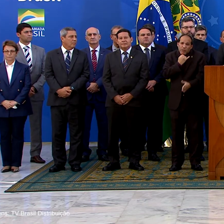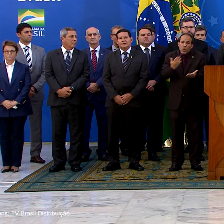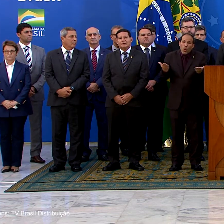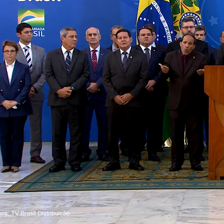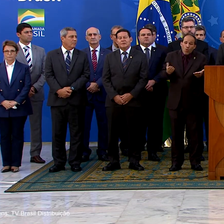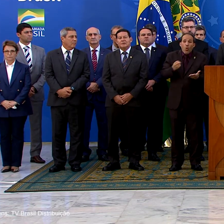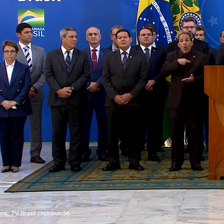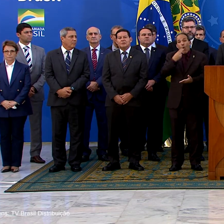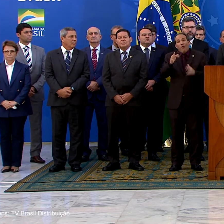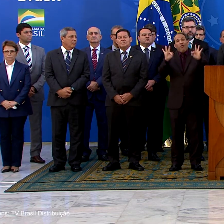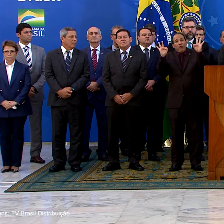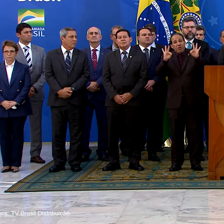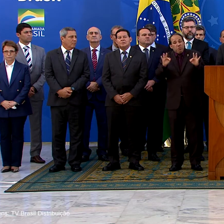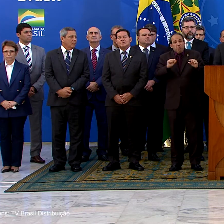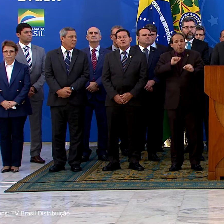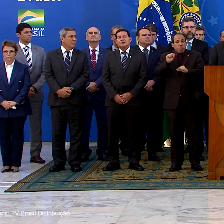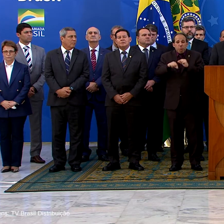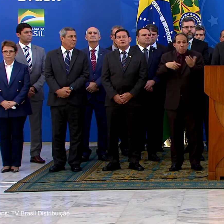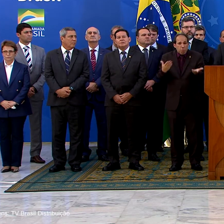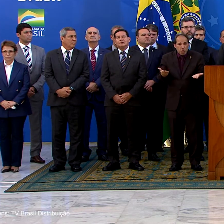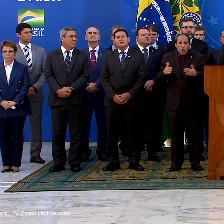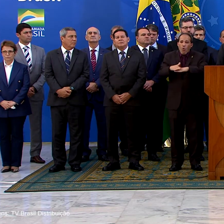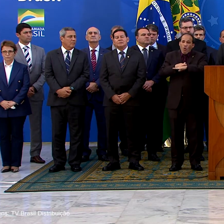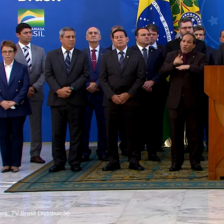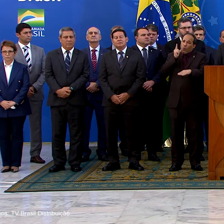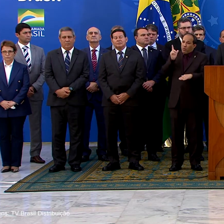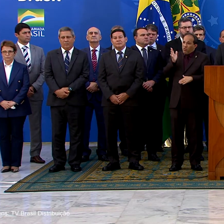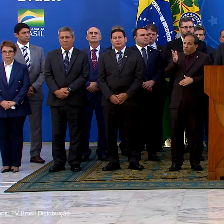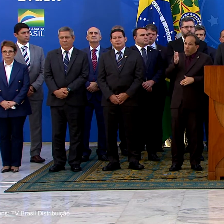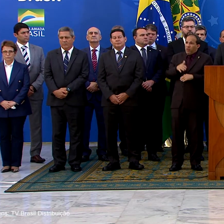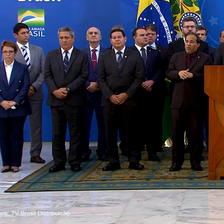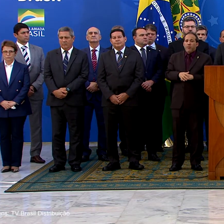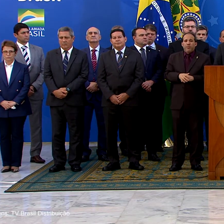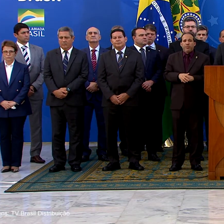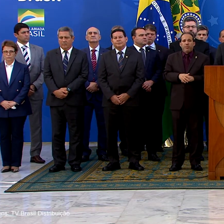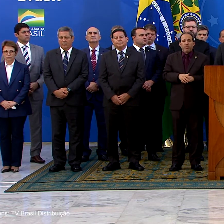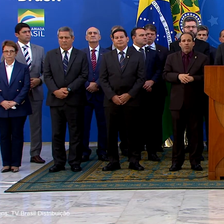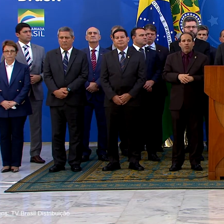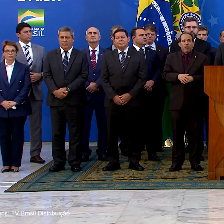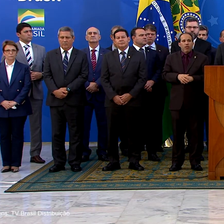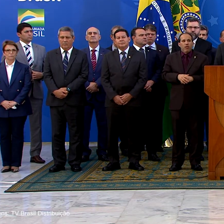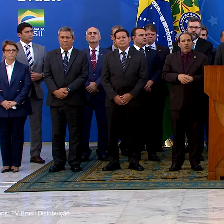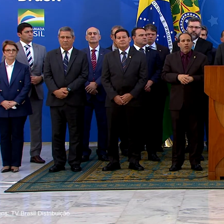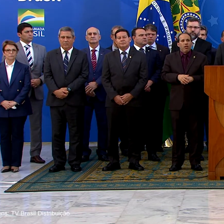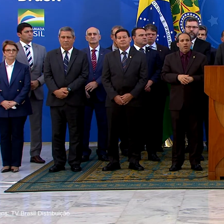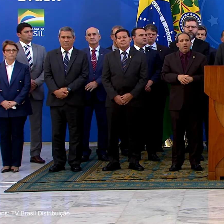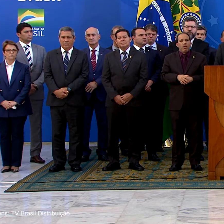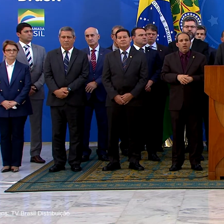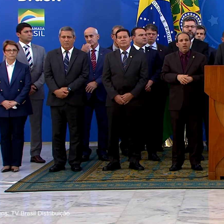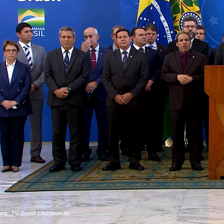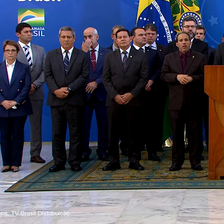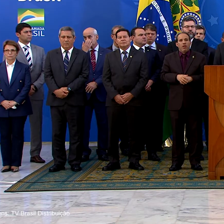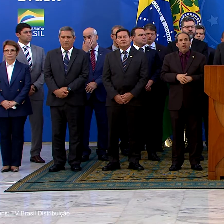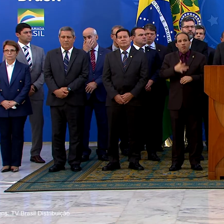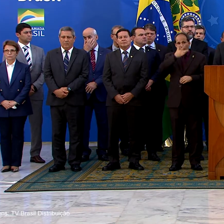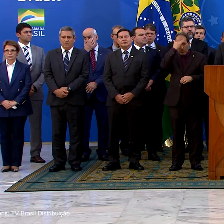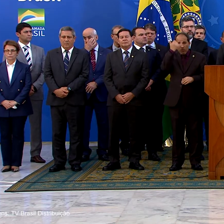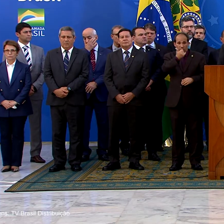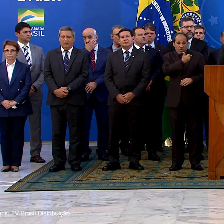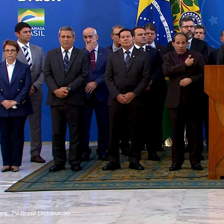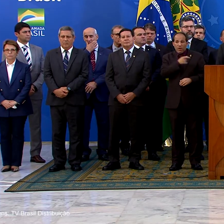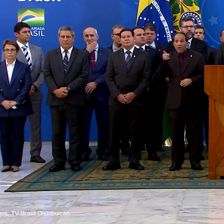hoje e após nossa conversa no dia de ontem e até foi sinalizado que ele compareceria